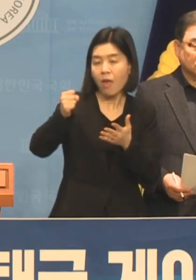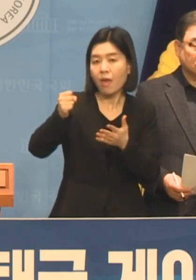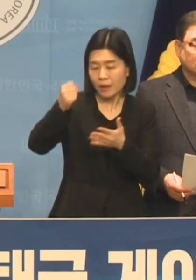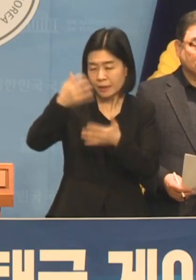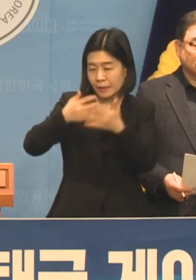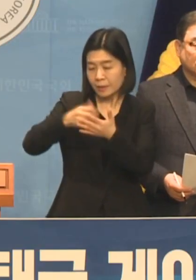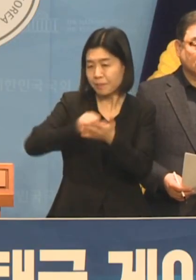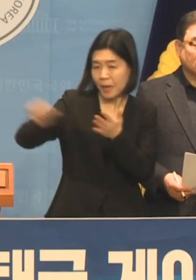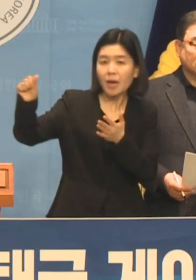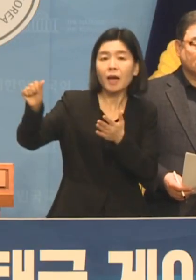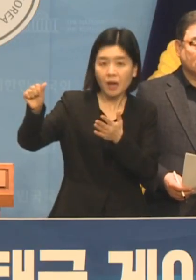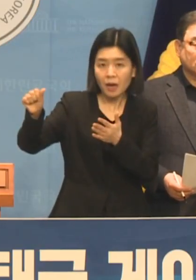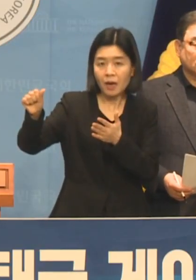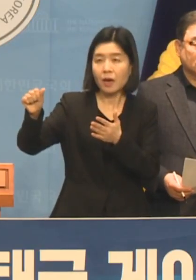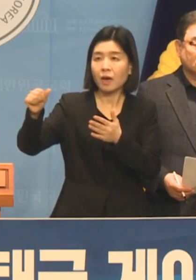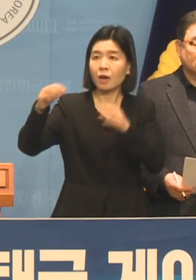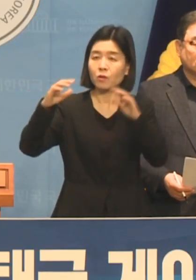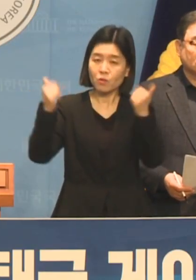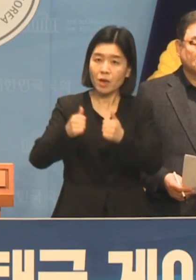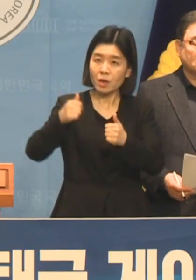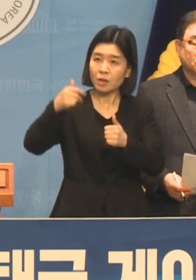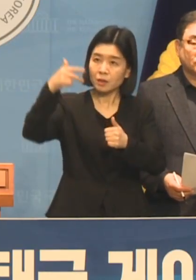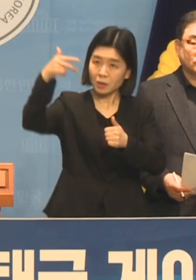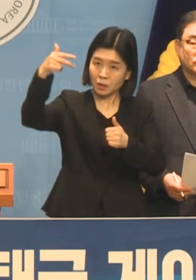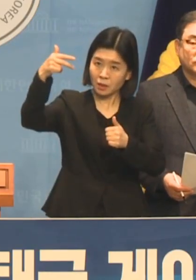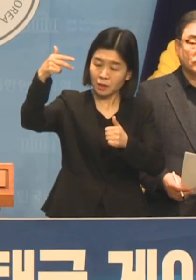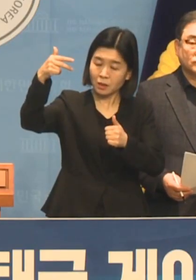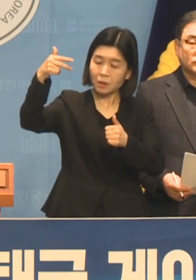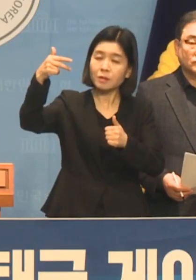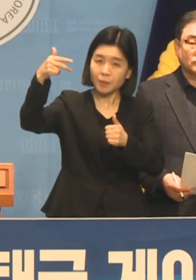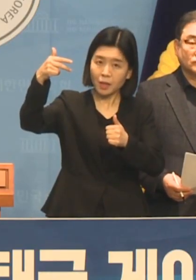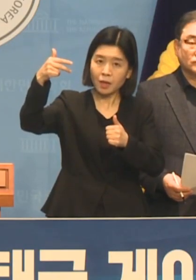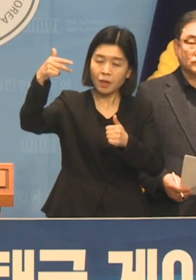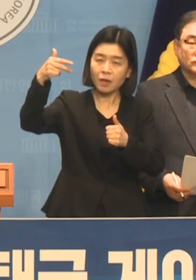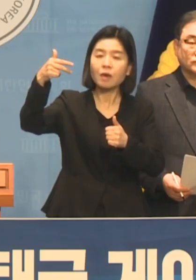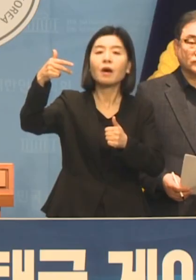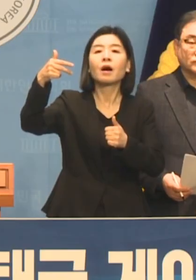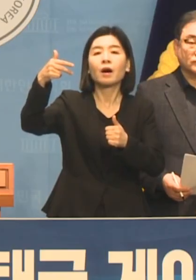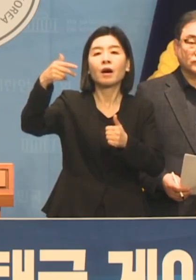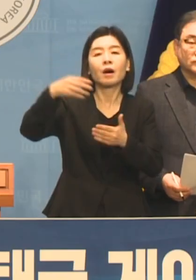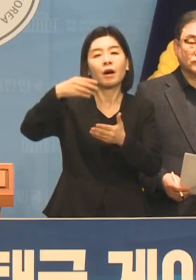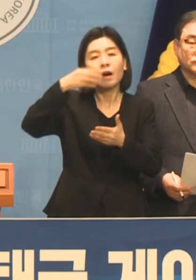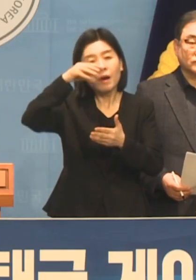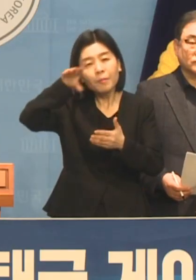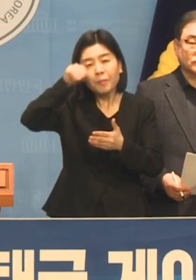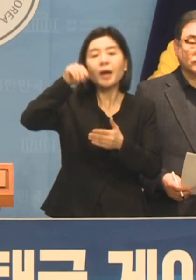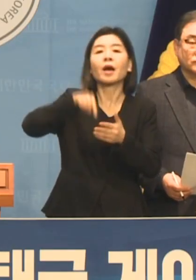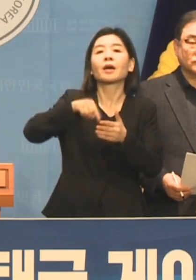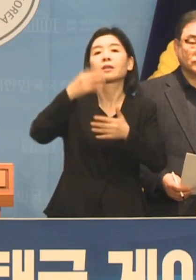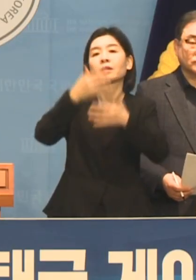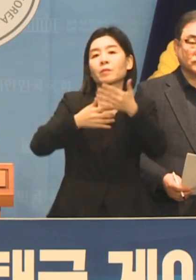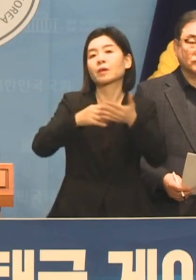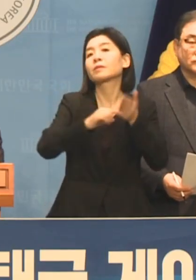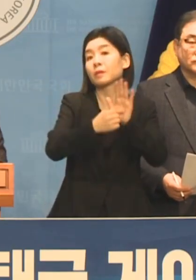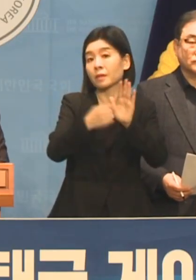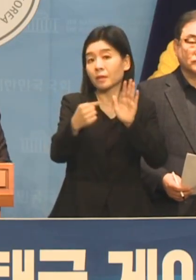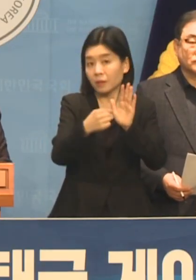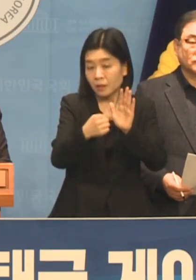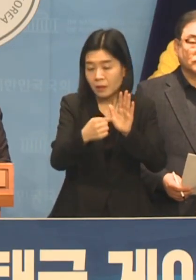장면을 국회 CCTV를 통해서 확보한 내용이라고 하는 말씀을